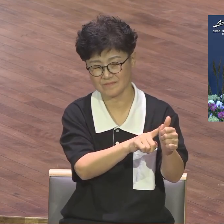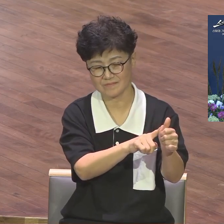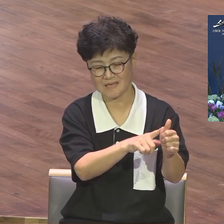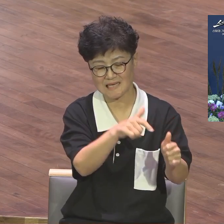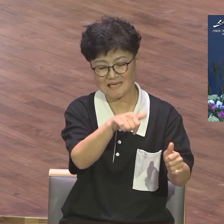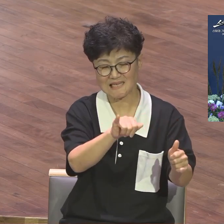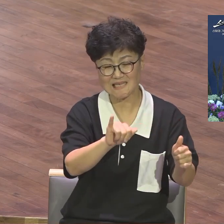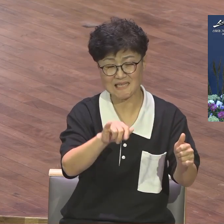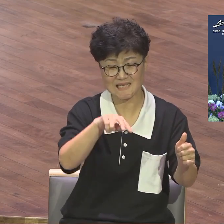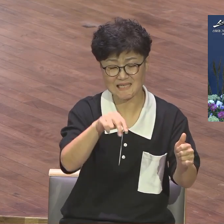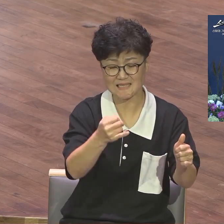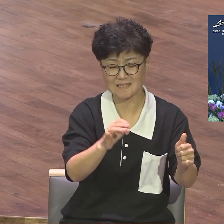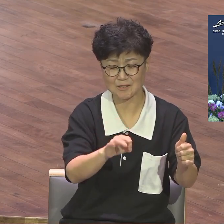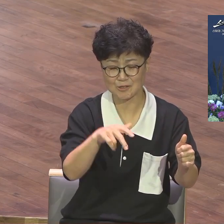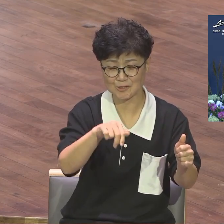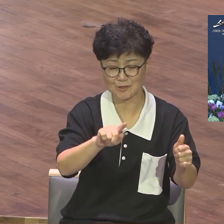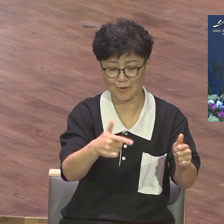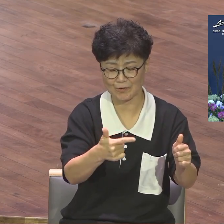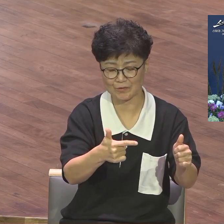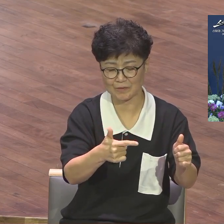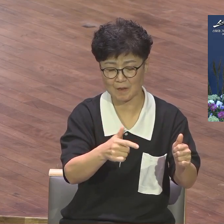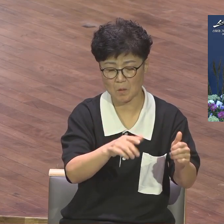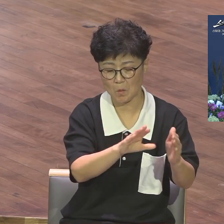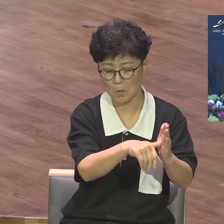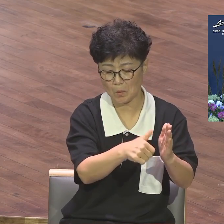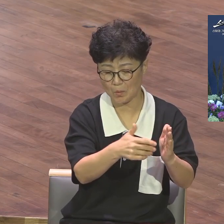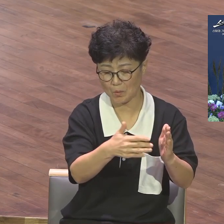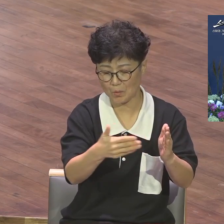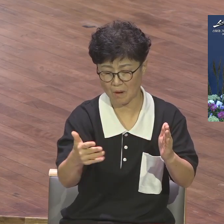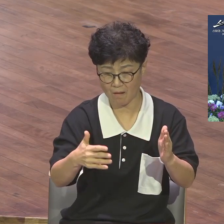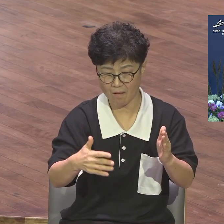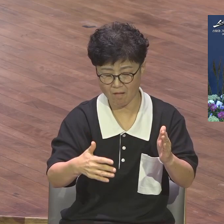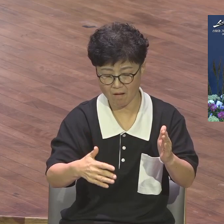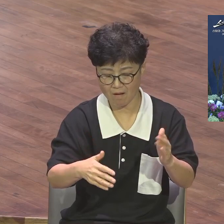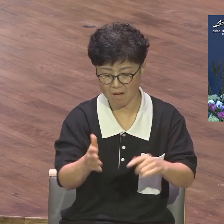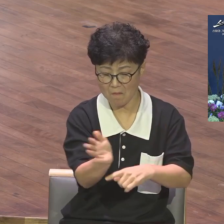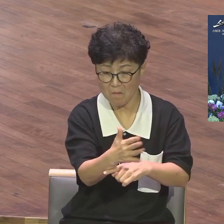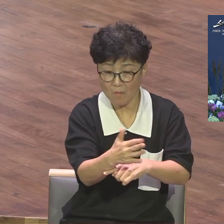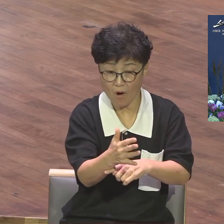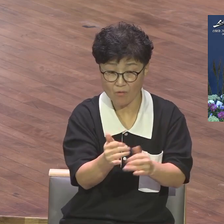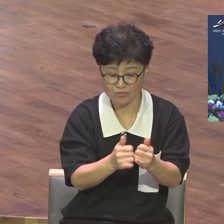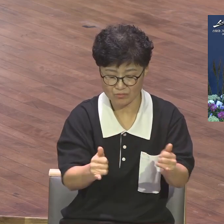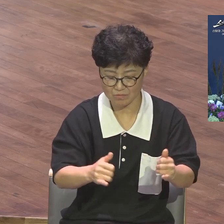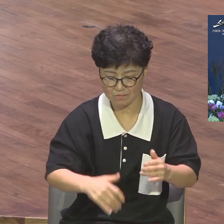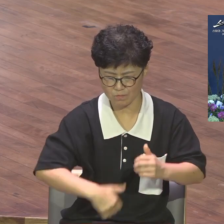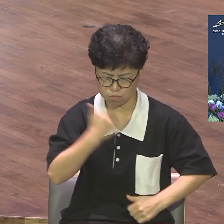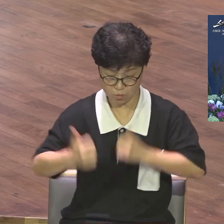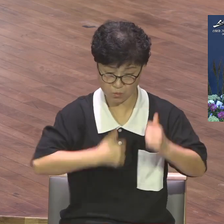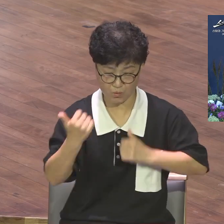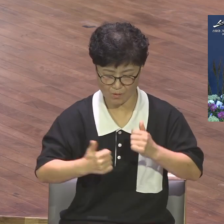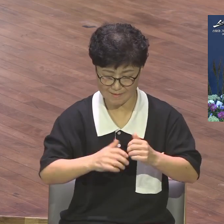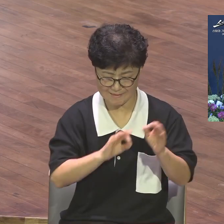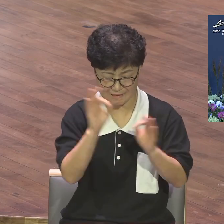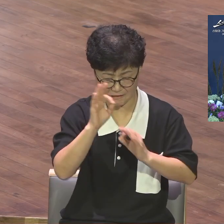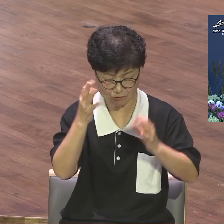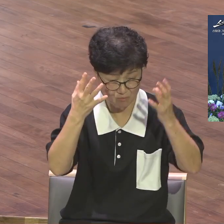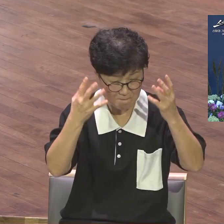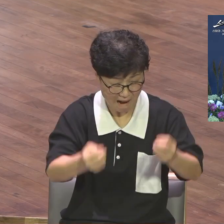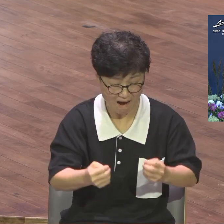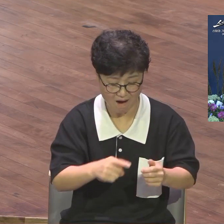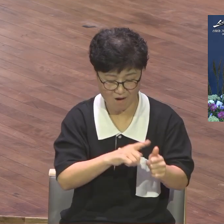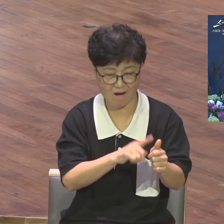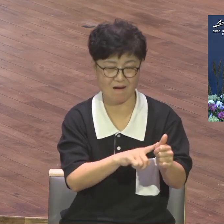기승전까지는 꼭 갈릴리 바다와 같이 늘 요동치고 다혈질에다가 욱하고 굉장히 많은 실수를 했던